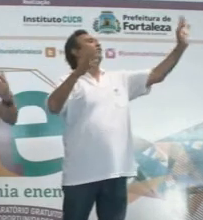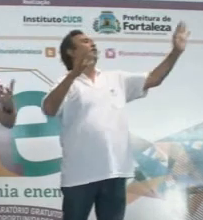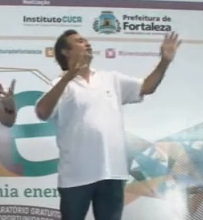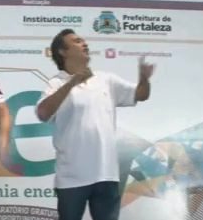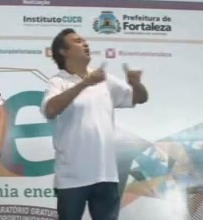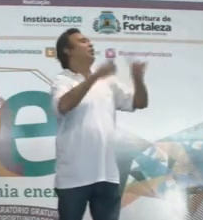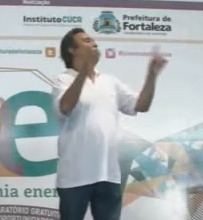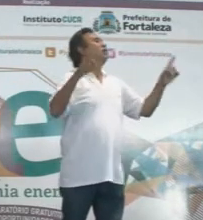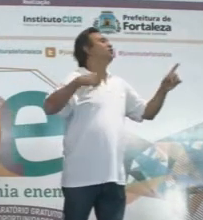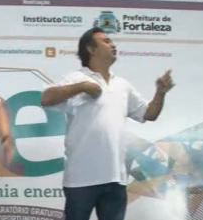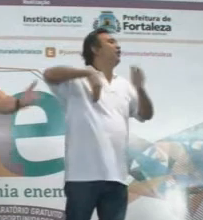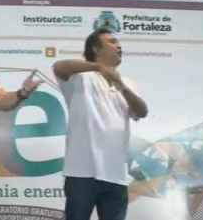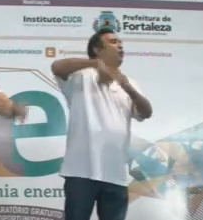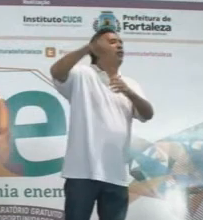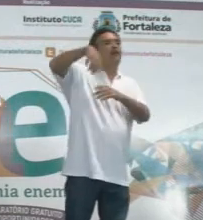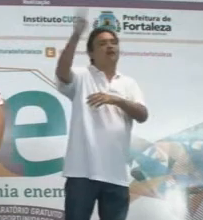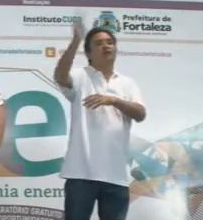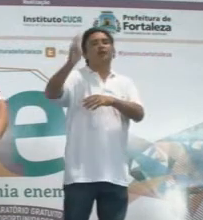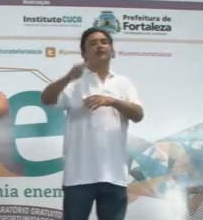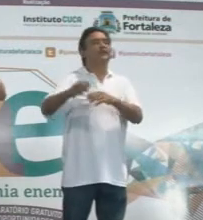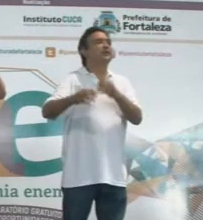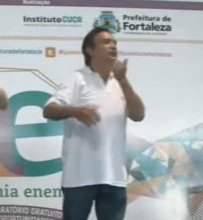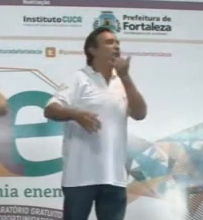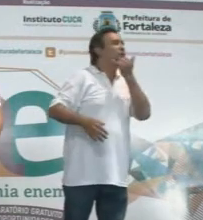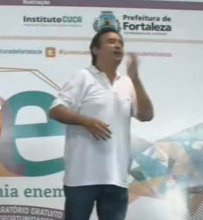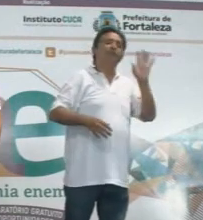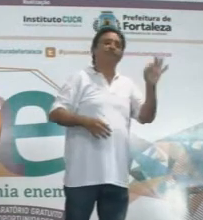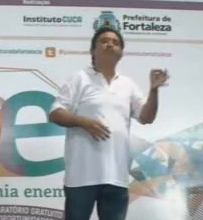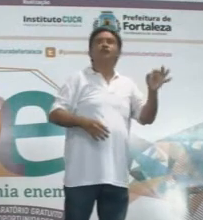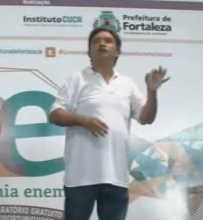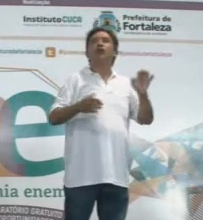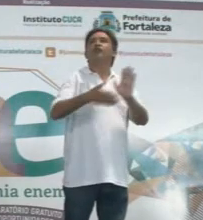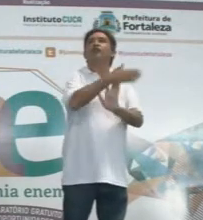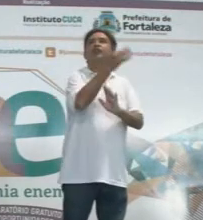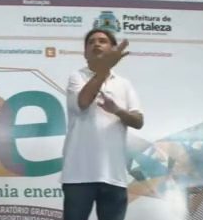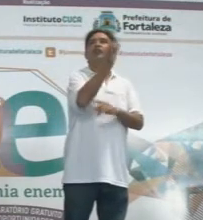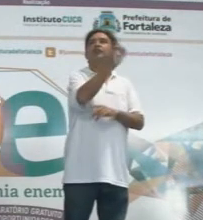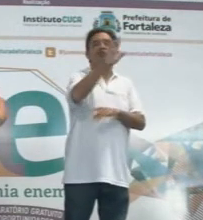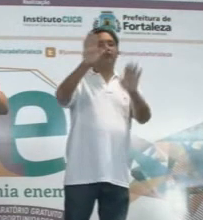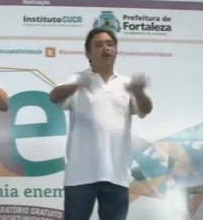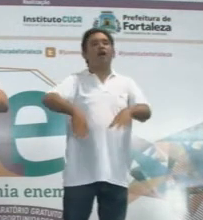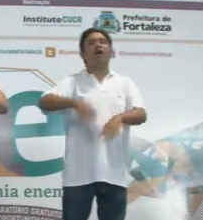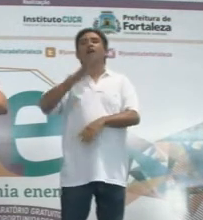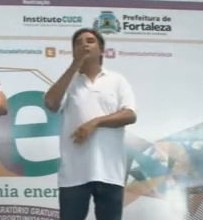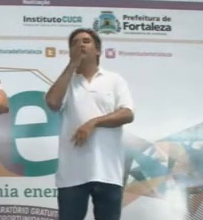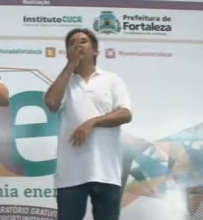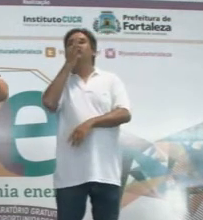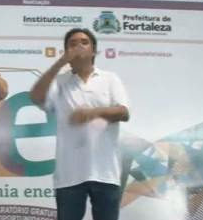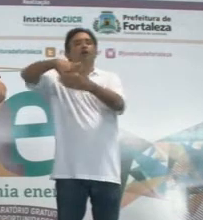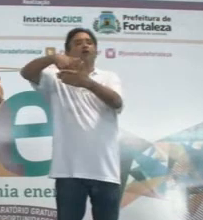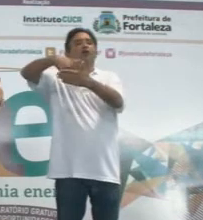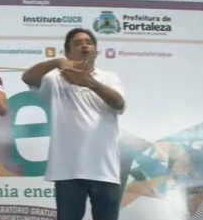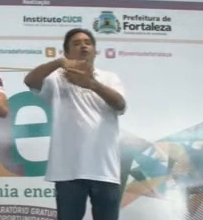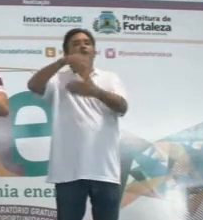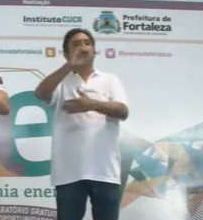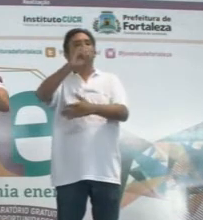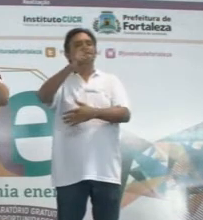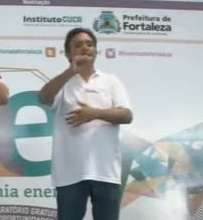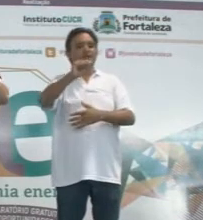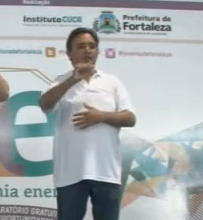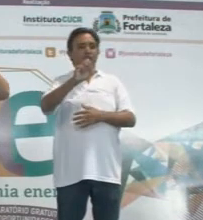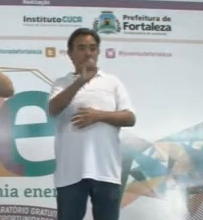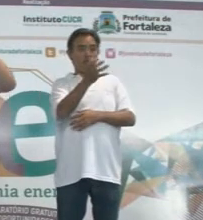pediu, professor, ele vai perder a Copa. Aí então fica para outra vez. Tá certo? Mas no dia que você quiser ir, só entrar